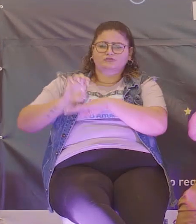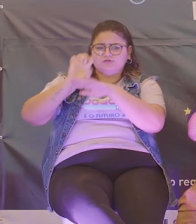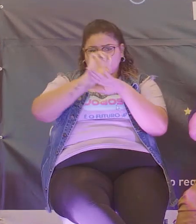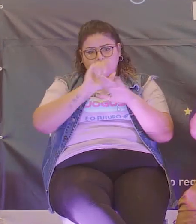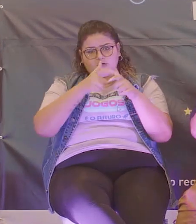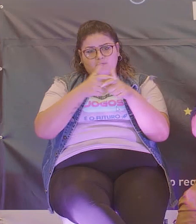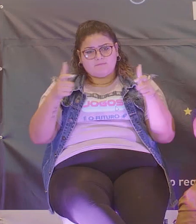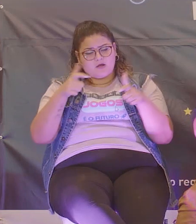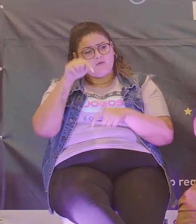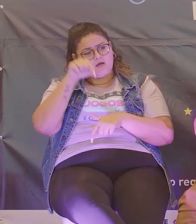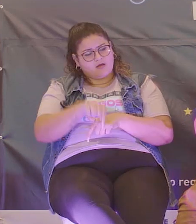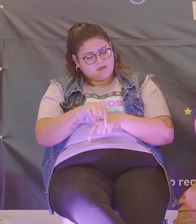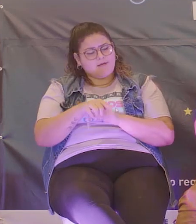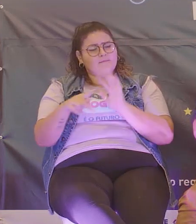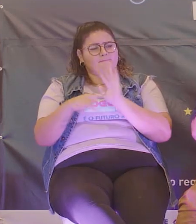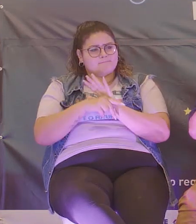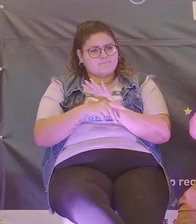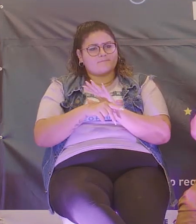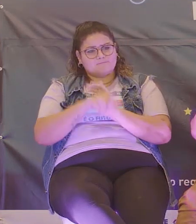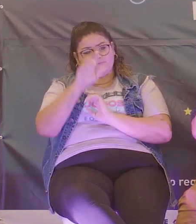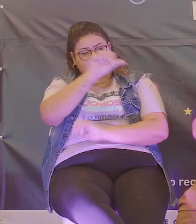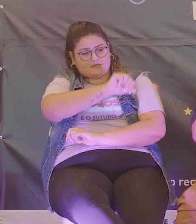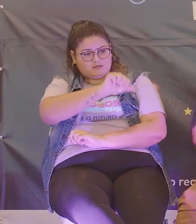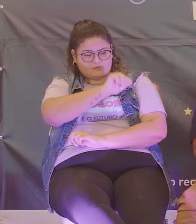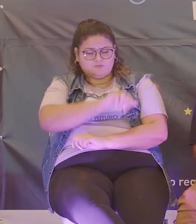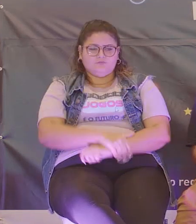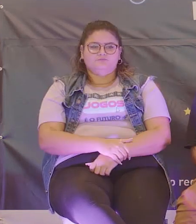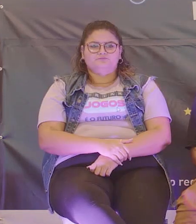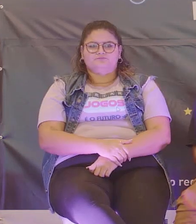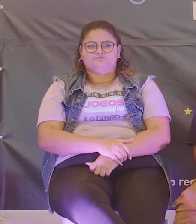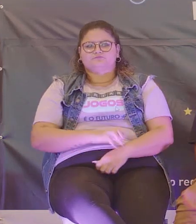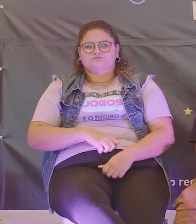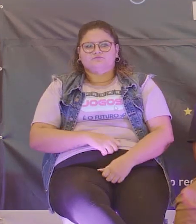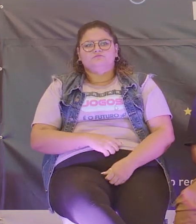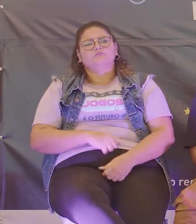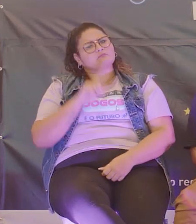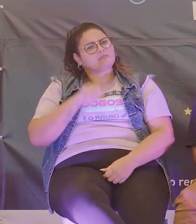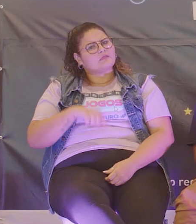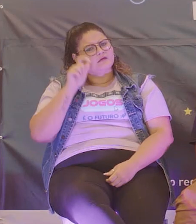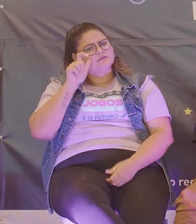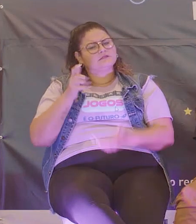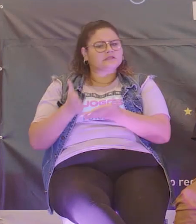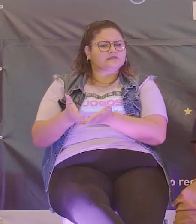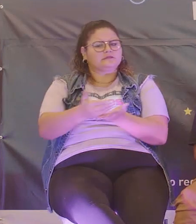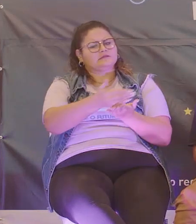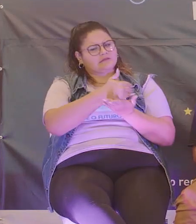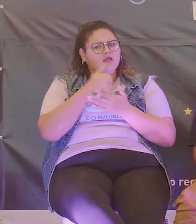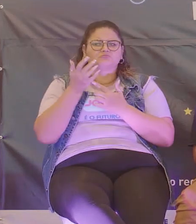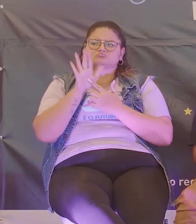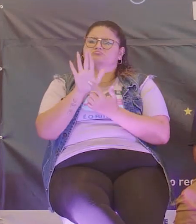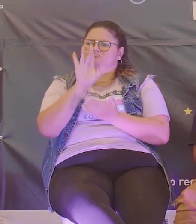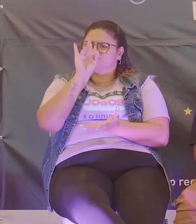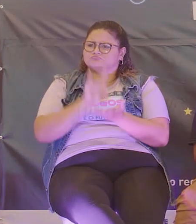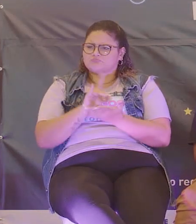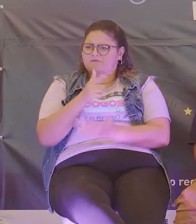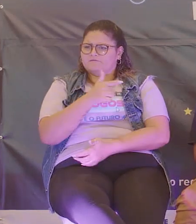do pessoal ser uma galera daqui do Rio mesmo. Cara, super importante esse dado que você trouxe pra gente aí.